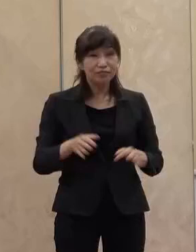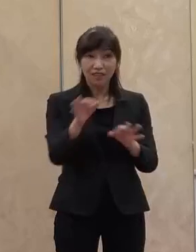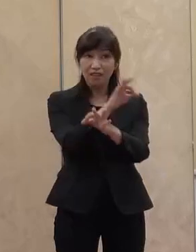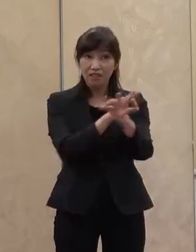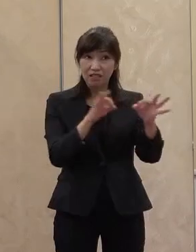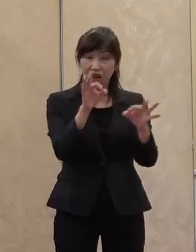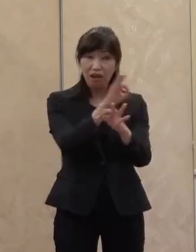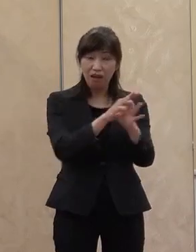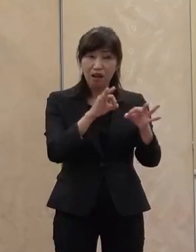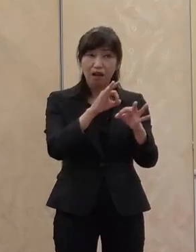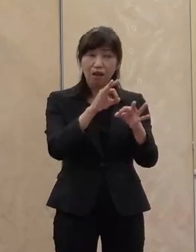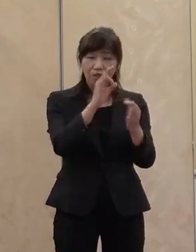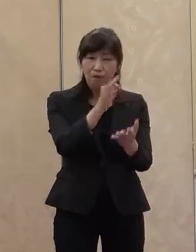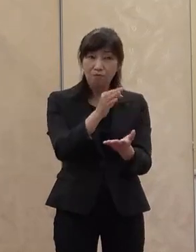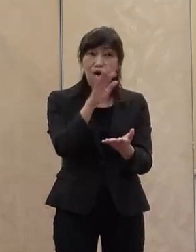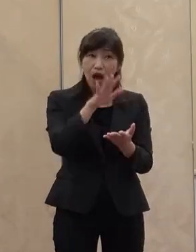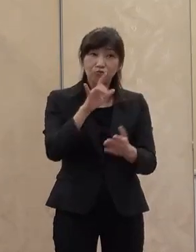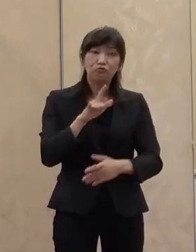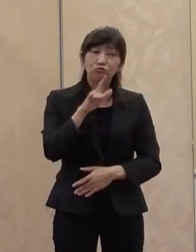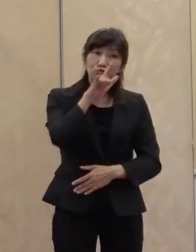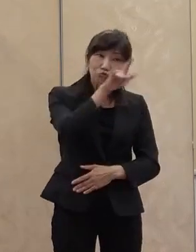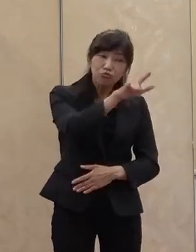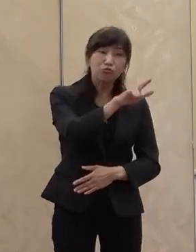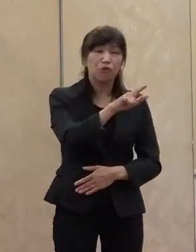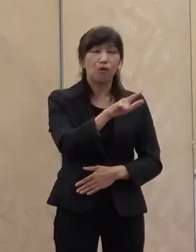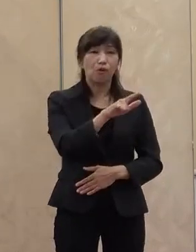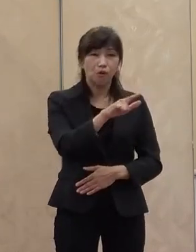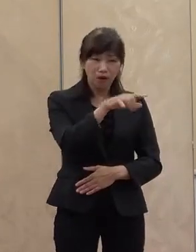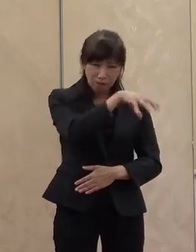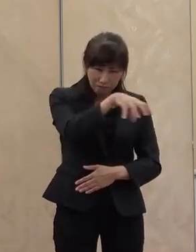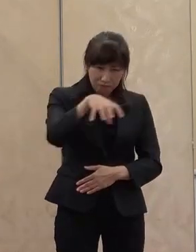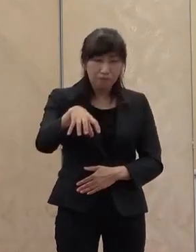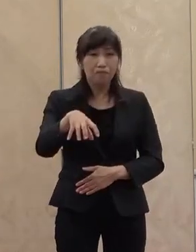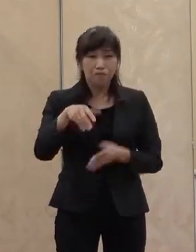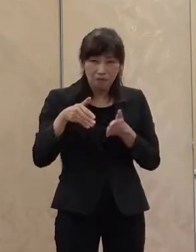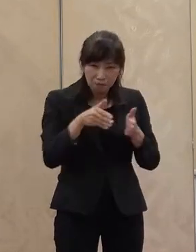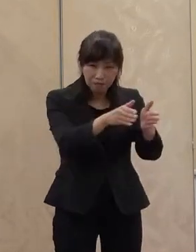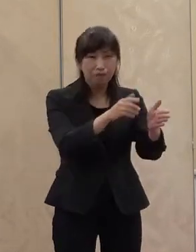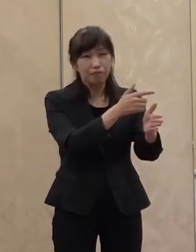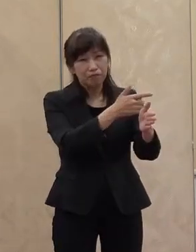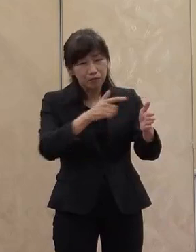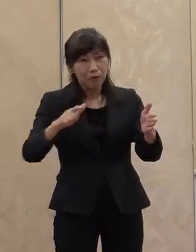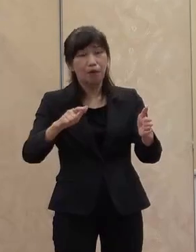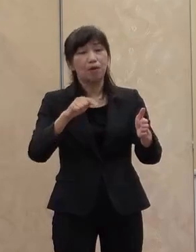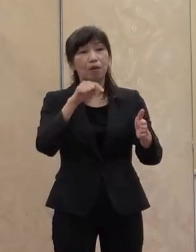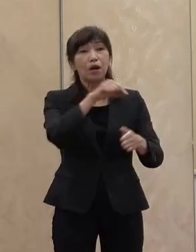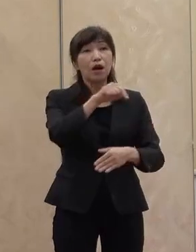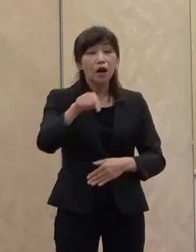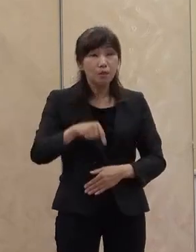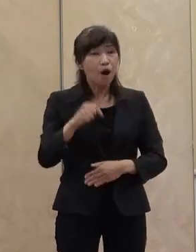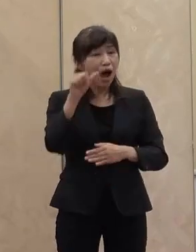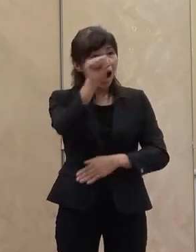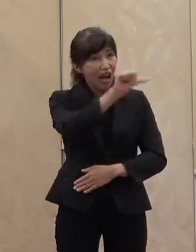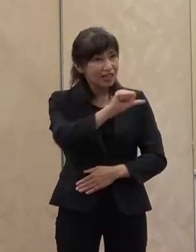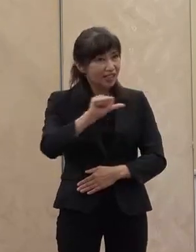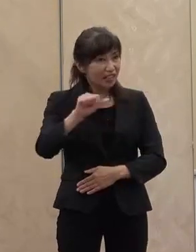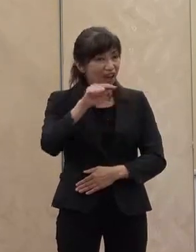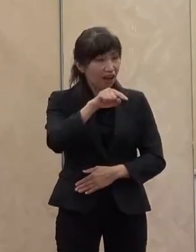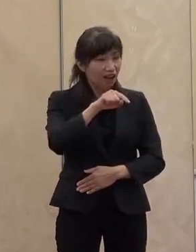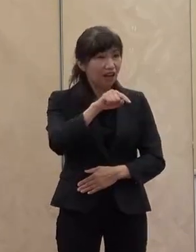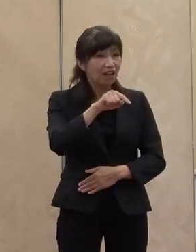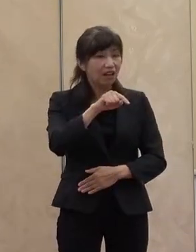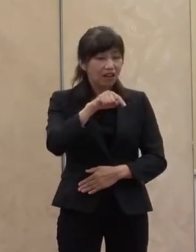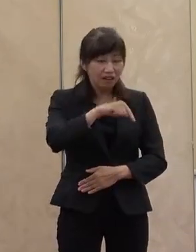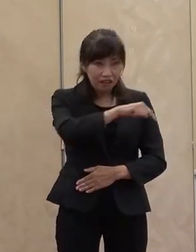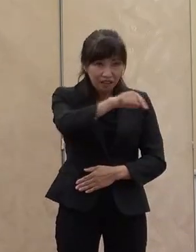規模、空港、インフラを考えたときに、やはり僕はアジアにおける国際金融都市を目指